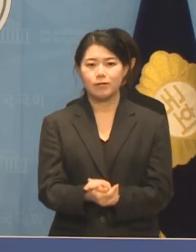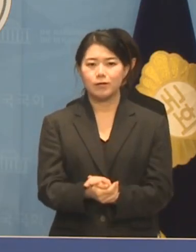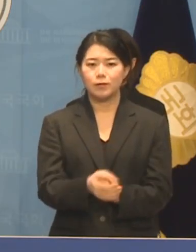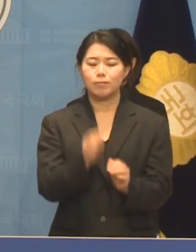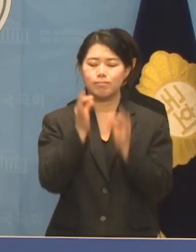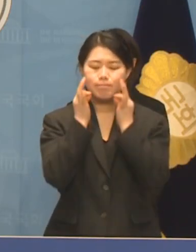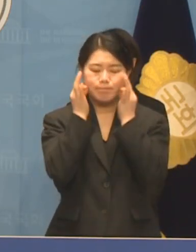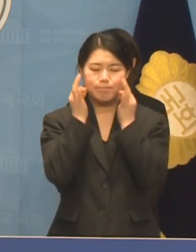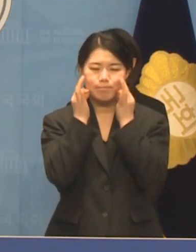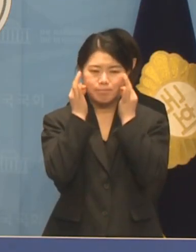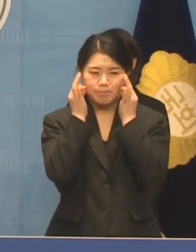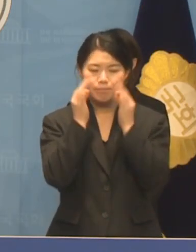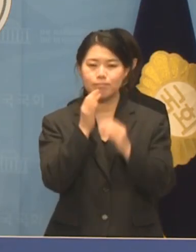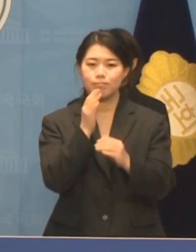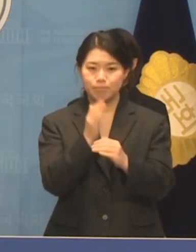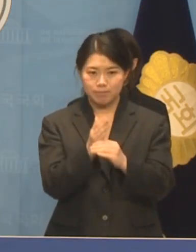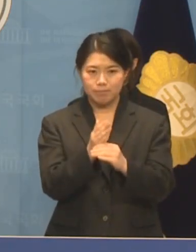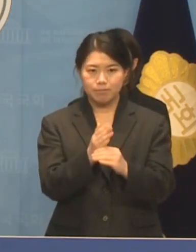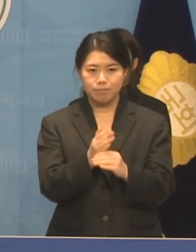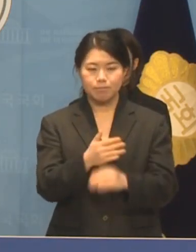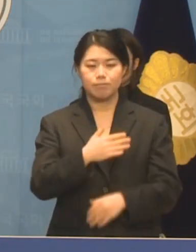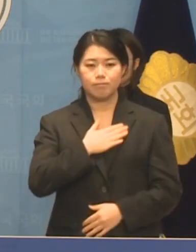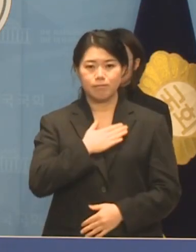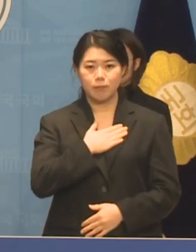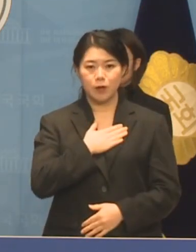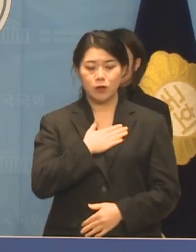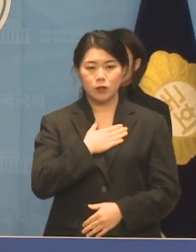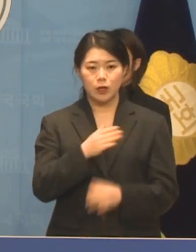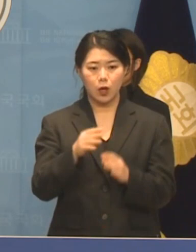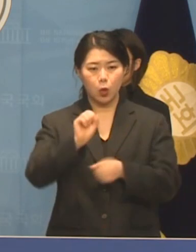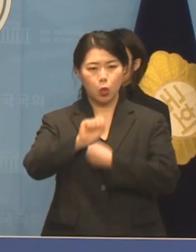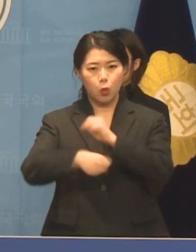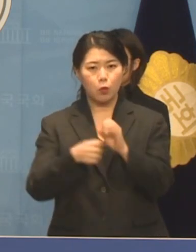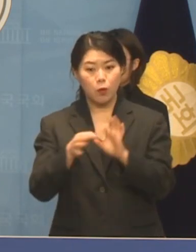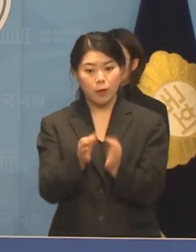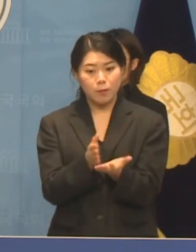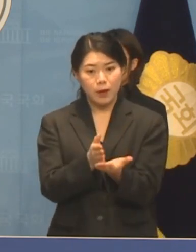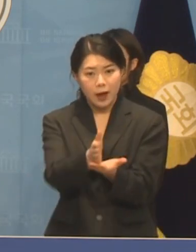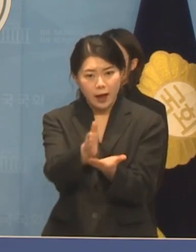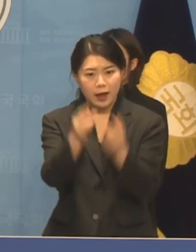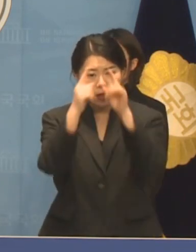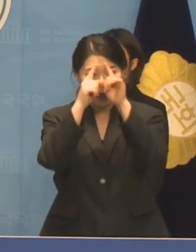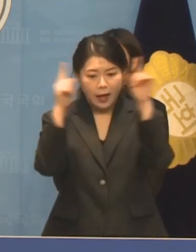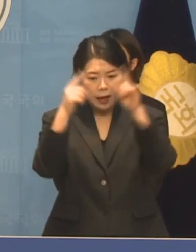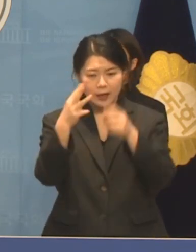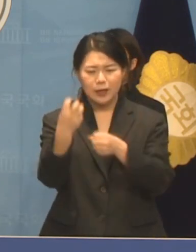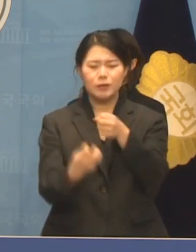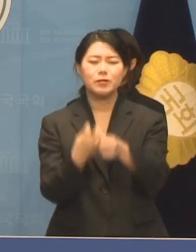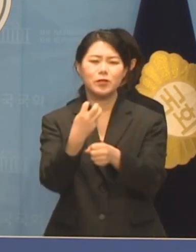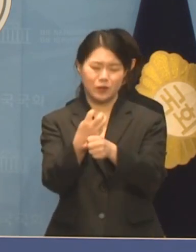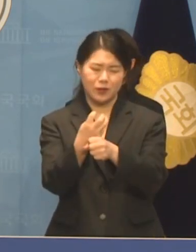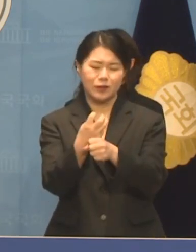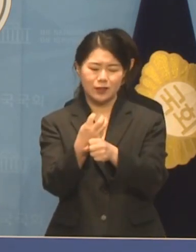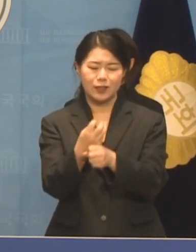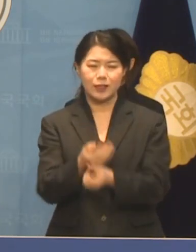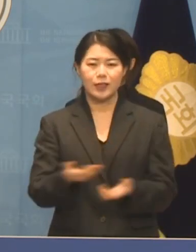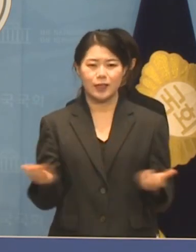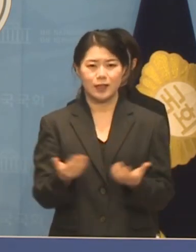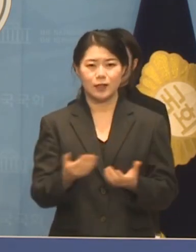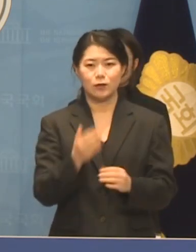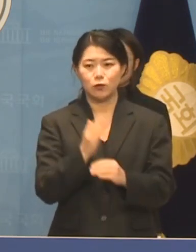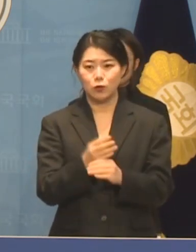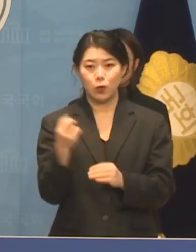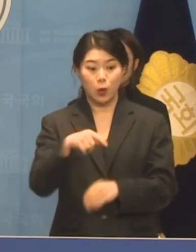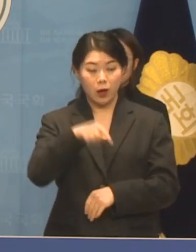힘쓰는 수의과 대학에 한 30여 년간 재직하면서 카라의 초창기부터 지금까지